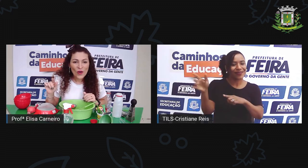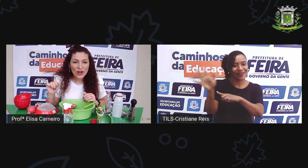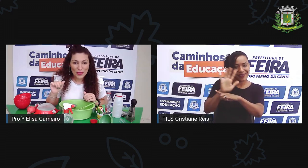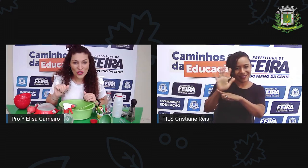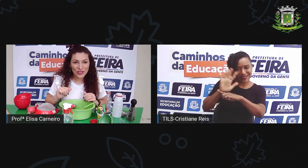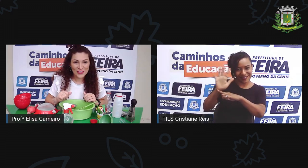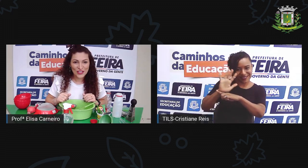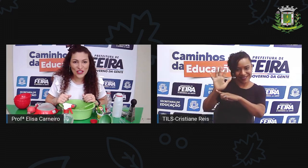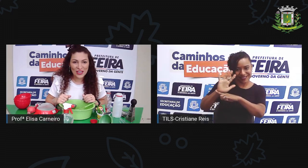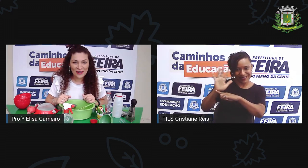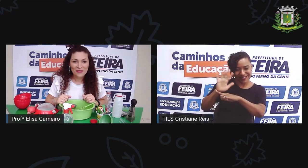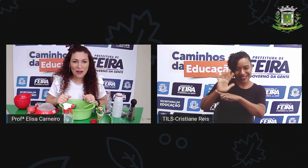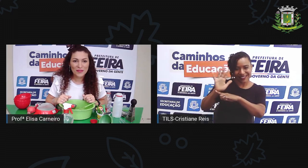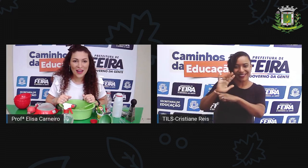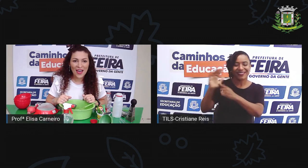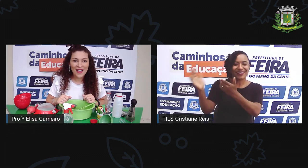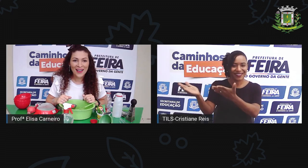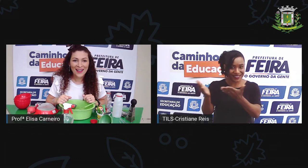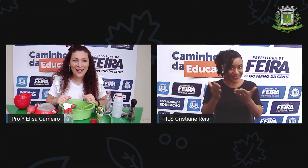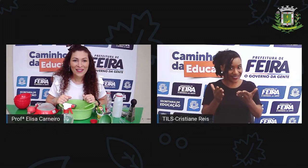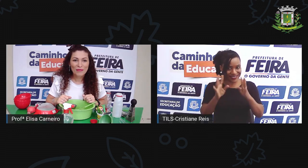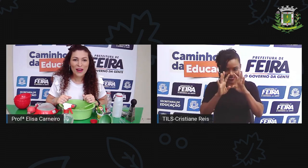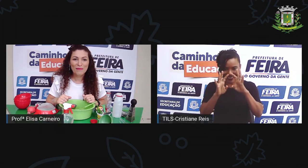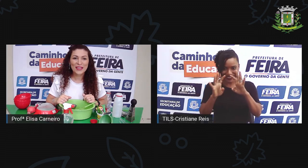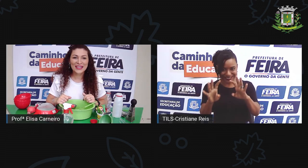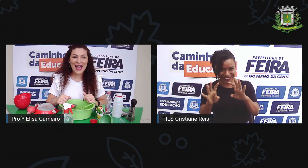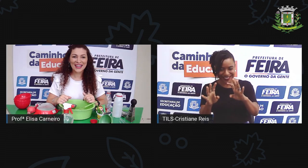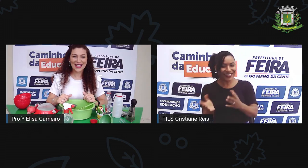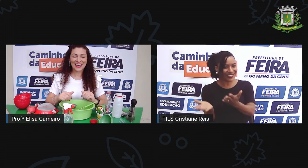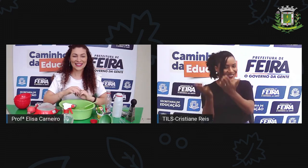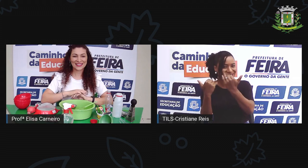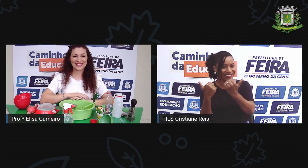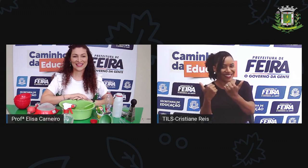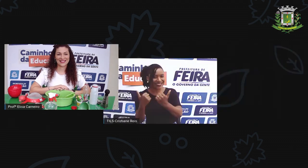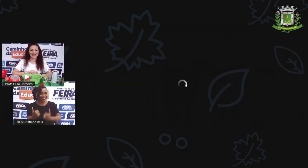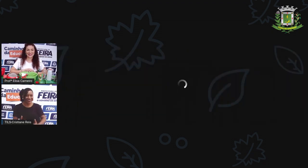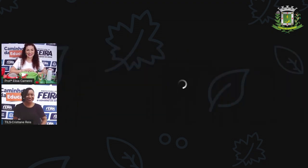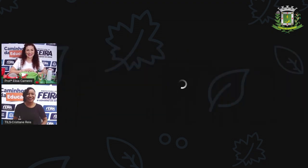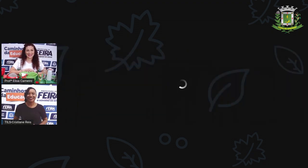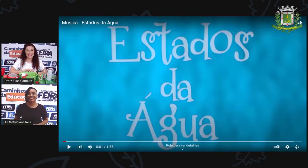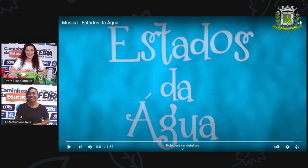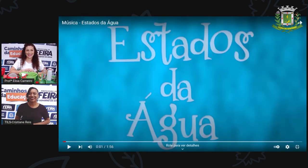vídeo agora para a gente assistir. Vamos lá? Vamos lá, meninada!